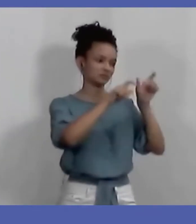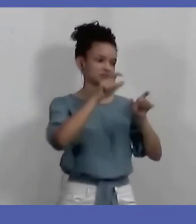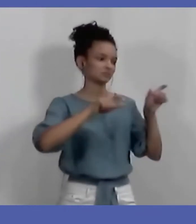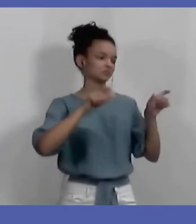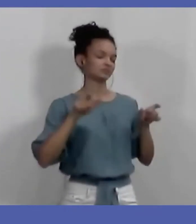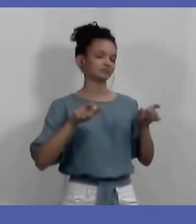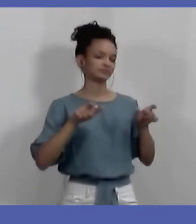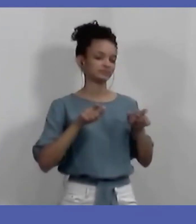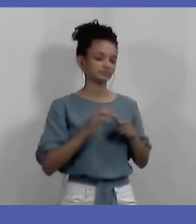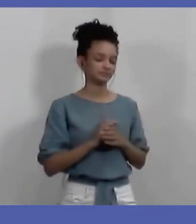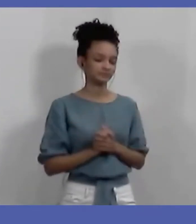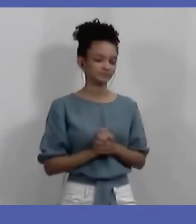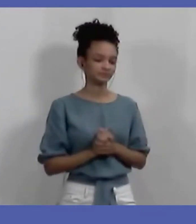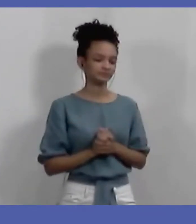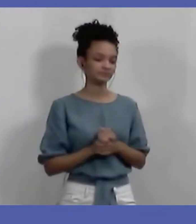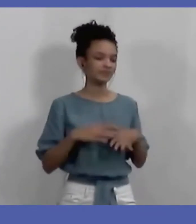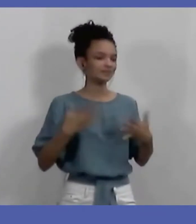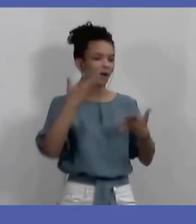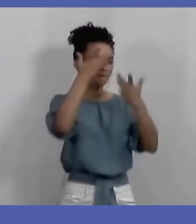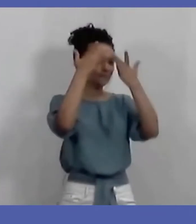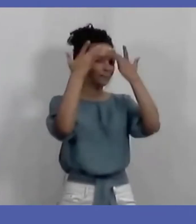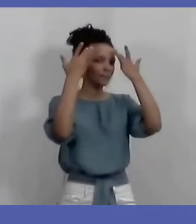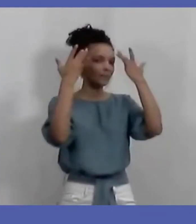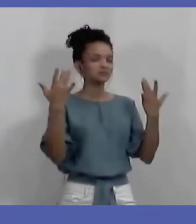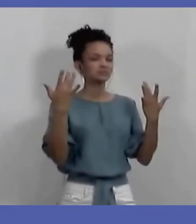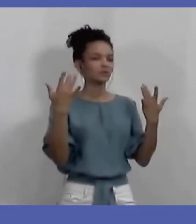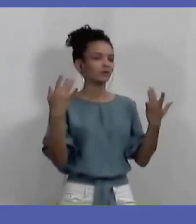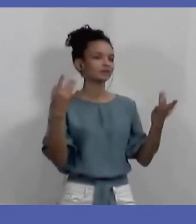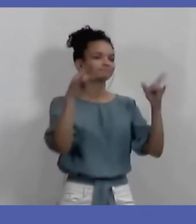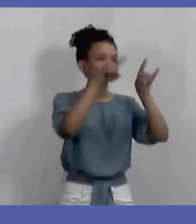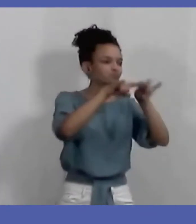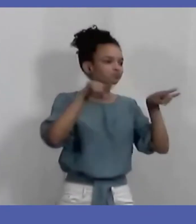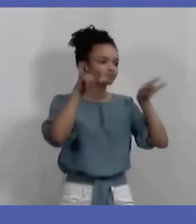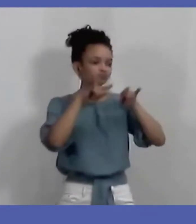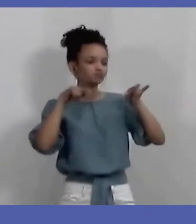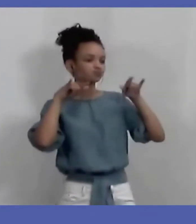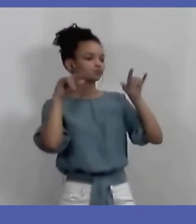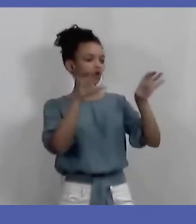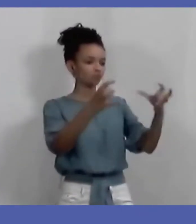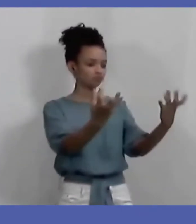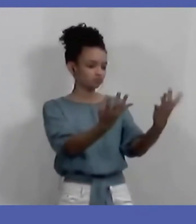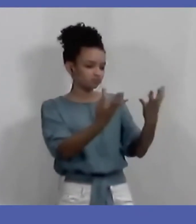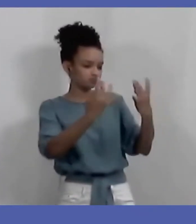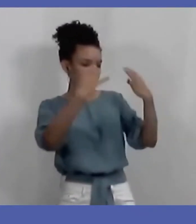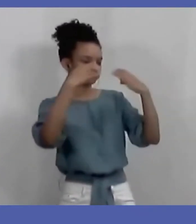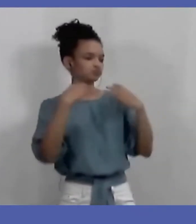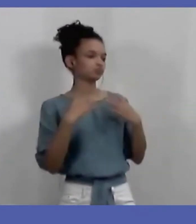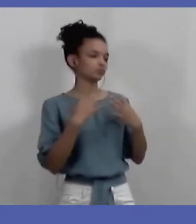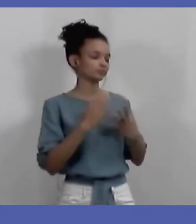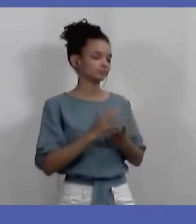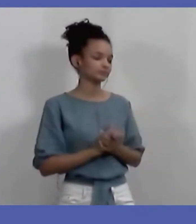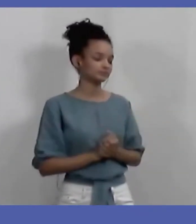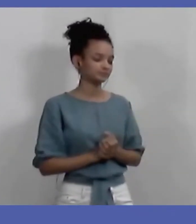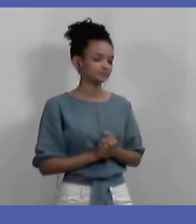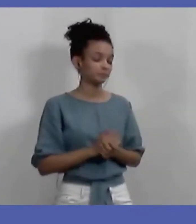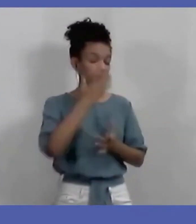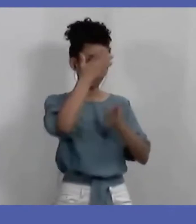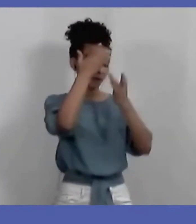falava que atraía as pessoas. 3. Alguns foram ter com